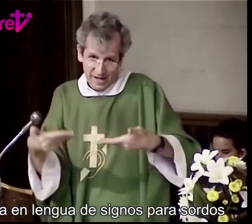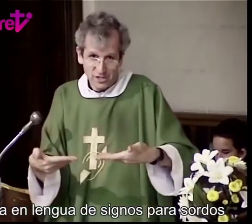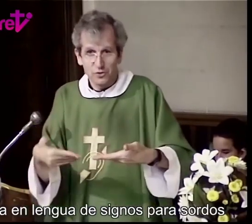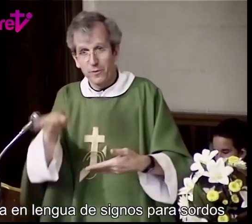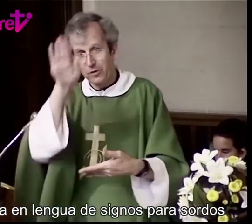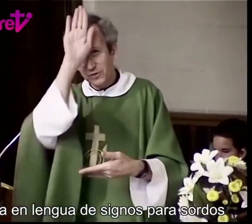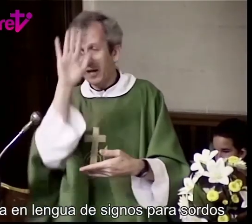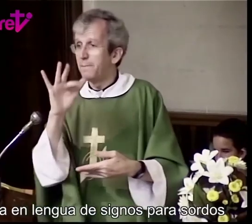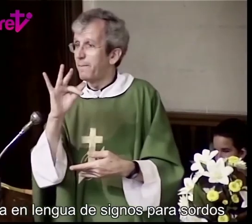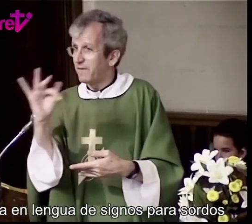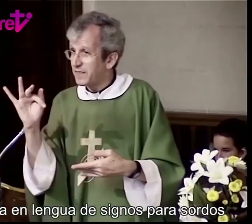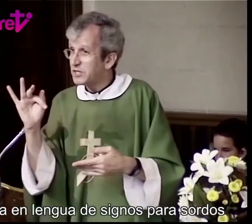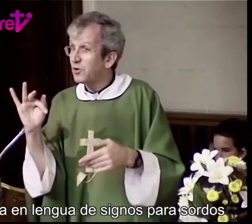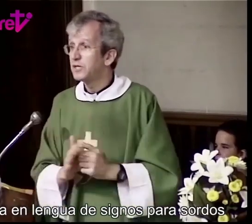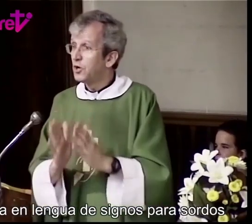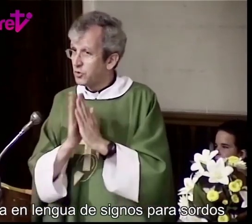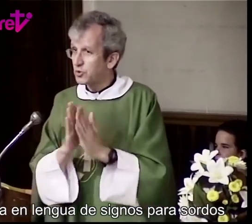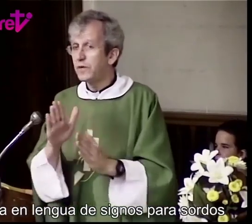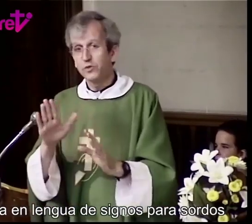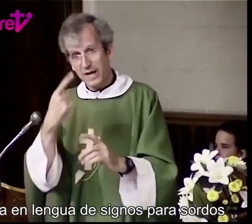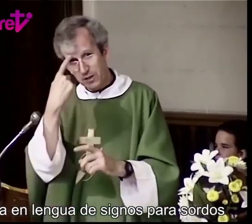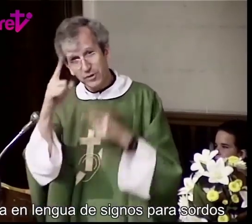estos momentos el Papa Francisco. Nos unimos a todas